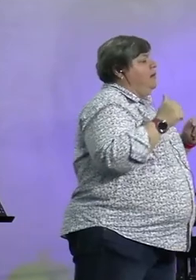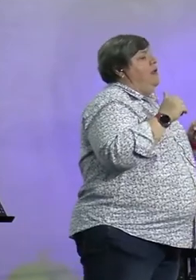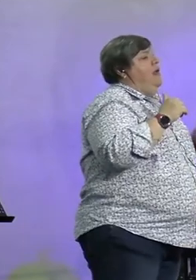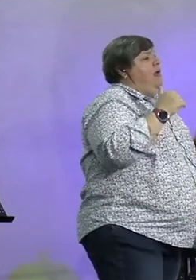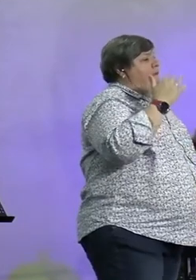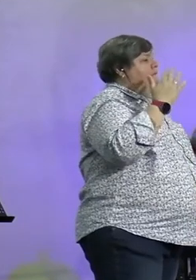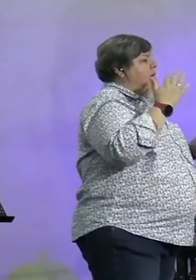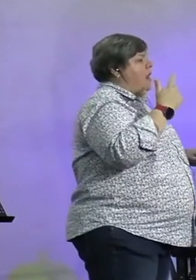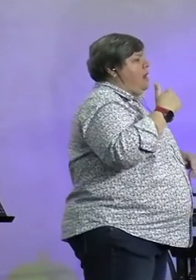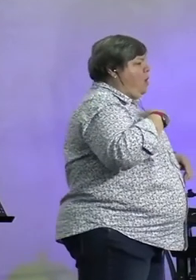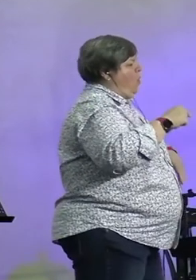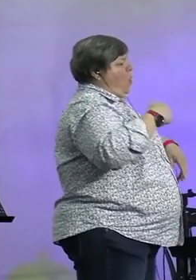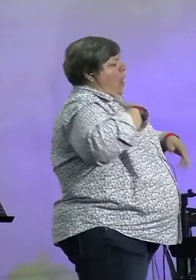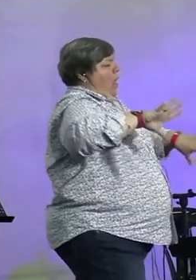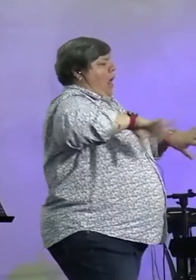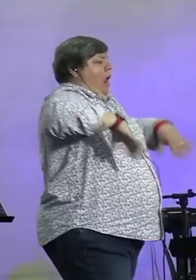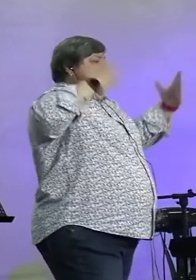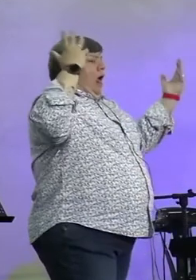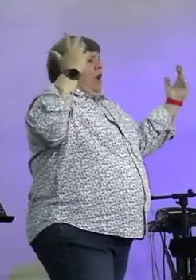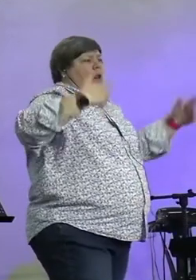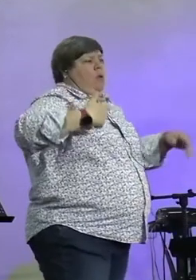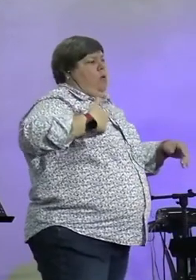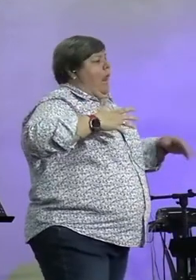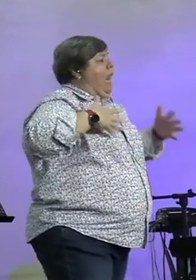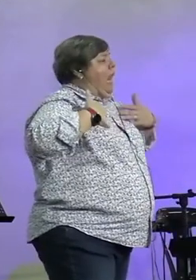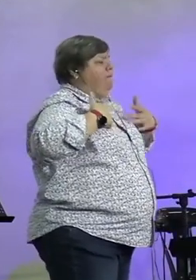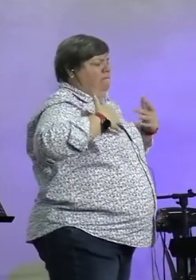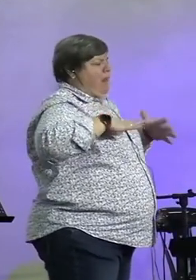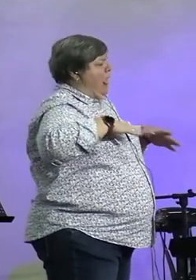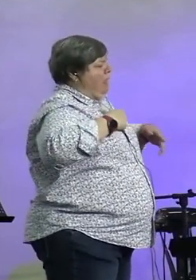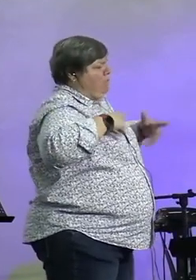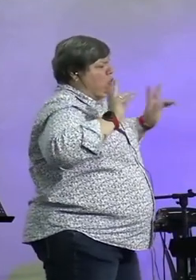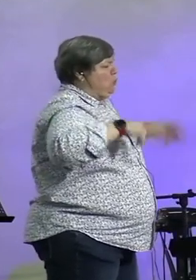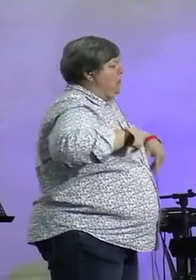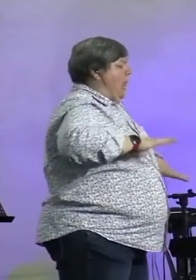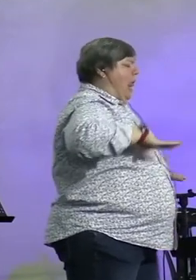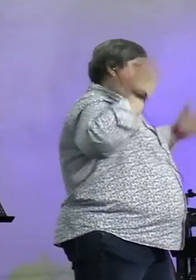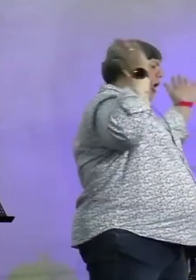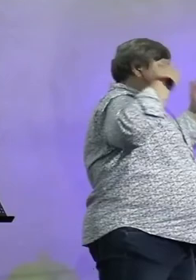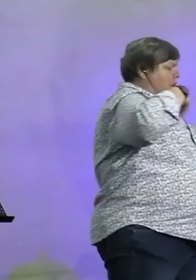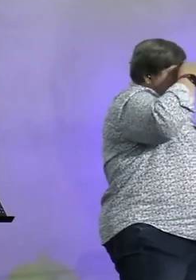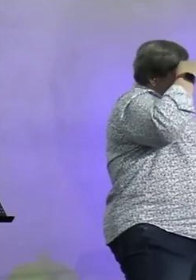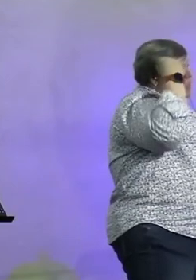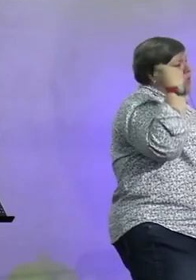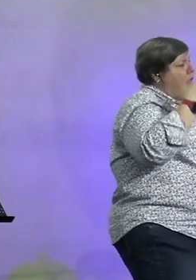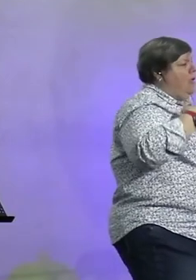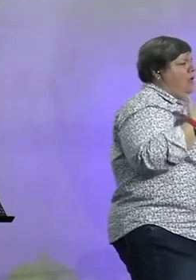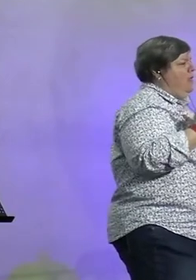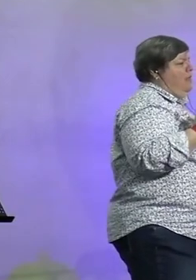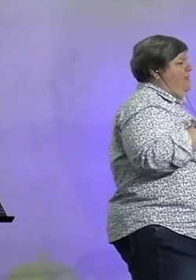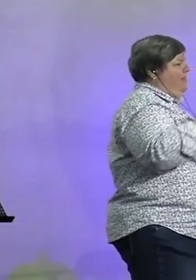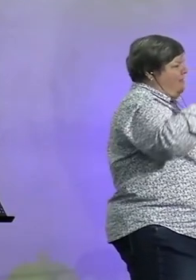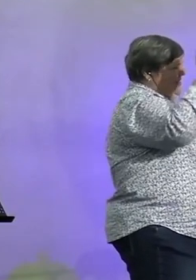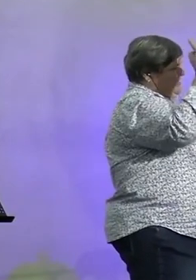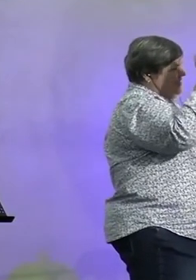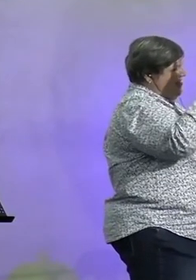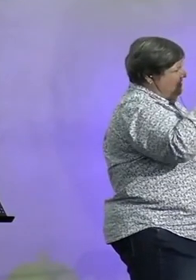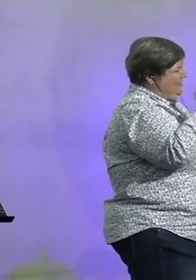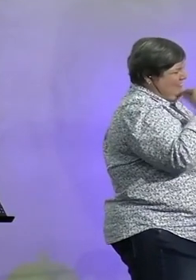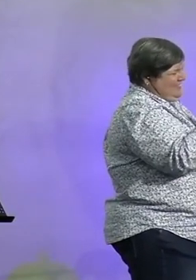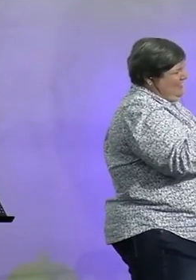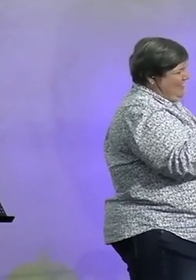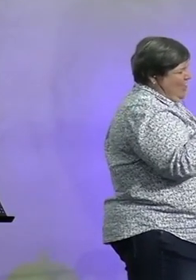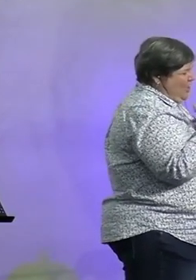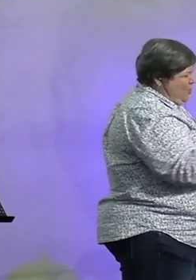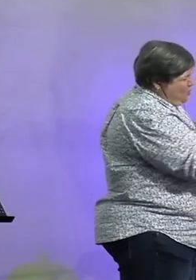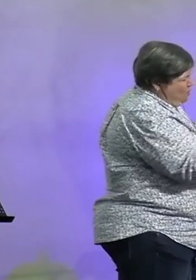weet ek dit is klaar. Maar, as jy nog wonder, is dit nog nie klaar nie hoor, want, vir jou om klaar te wees, moet jy op een of andere manier, jou laatste as hem uitblas, dan weet jy dit